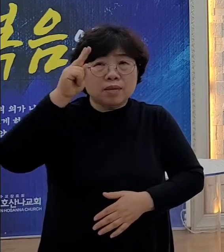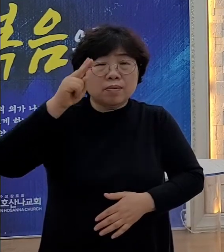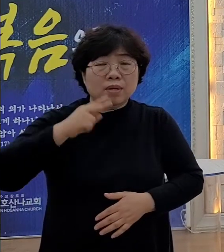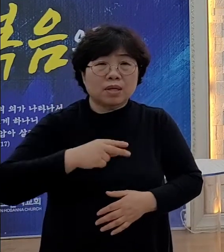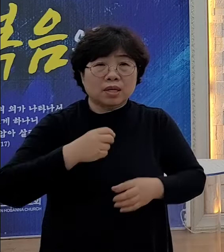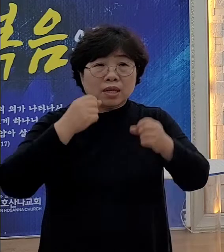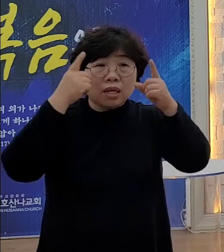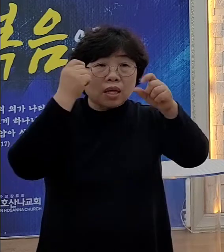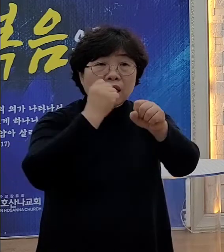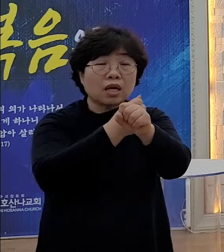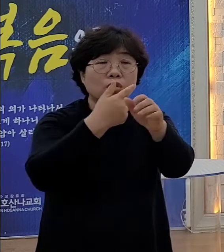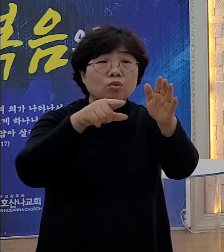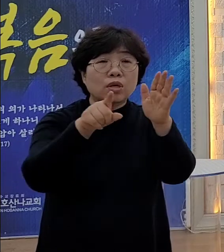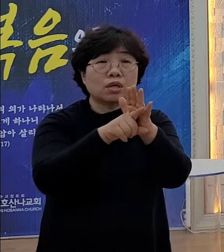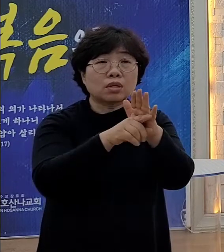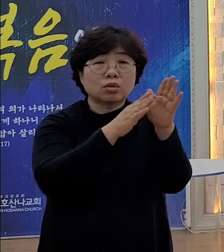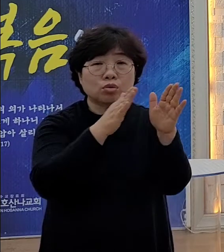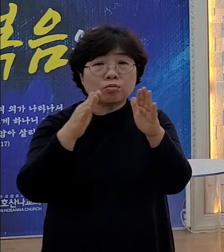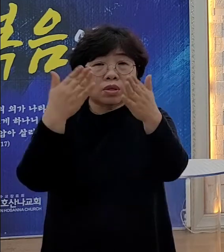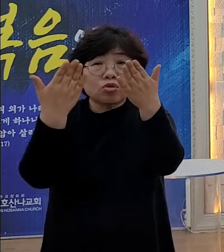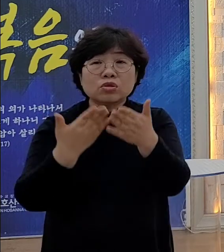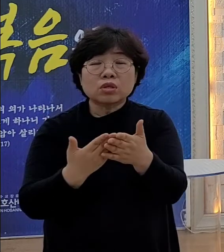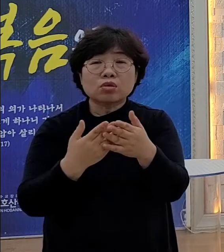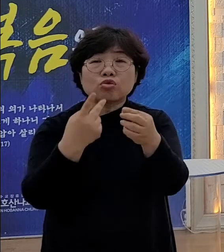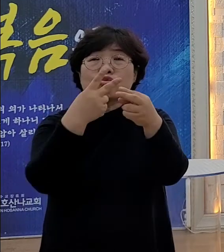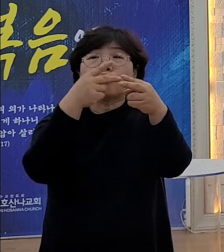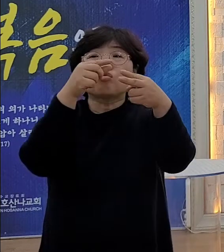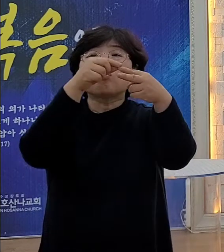두 가지 어플을 주십니다. 하나님 뭐라고요?